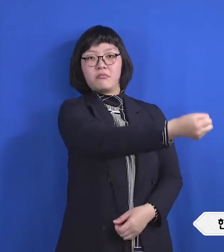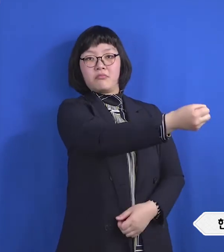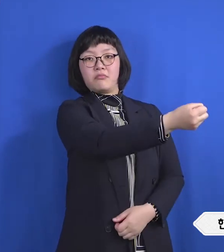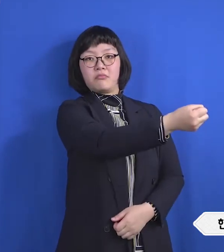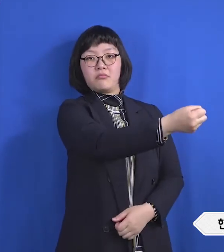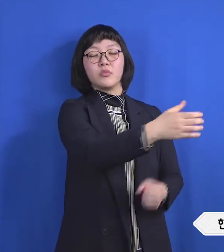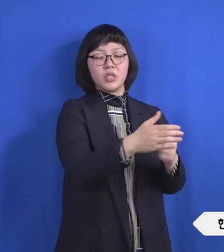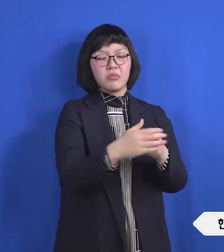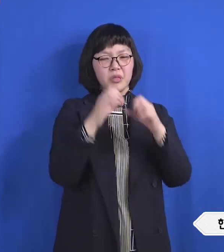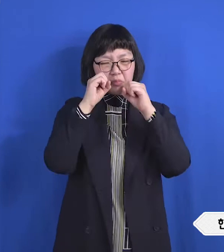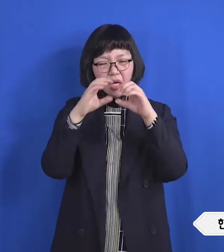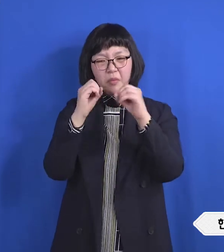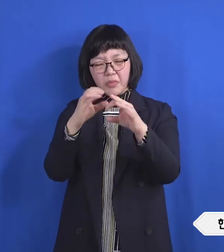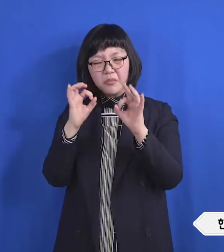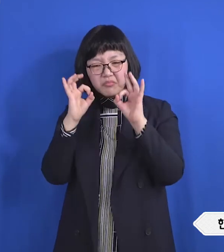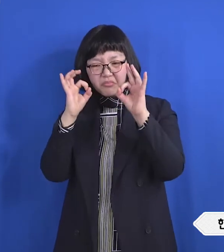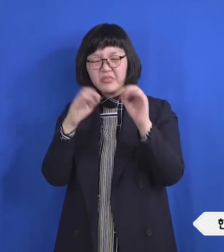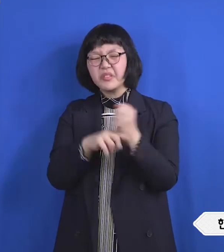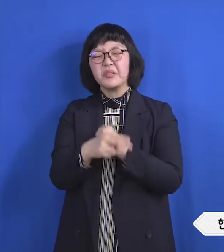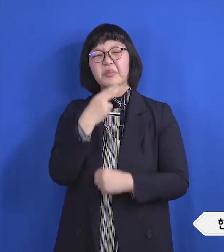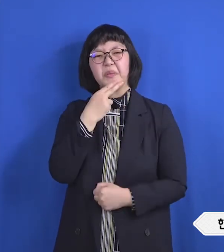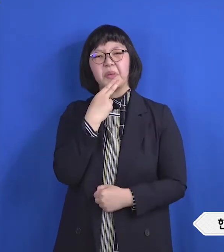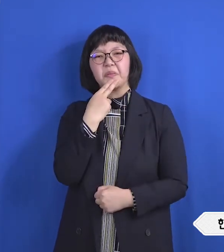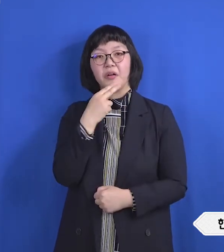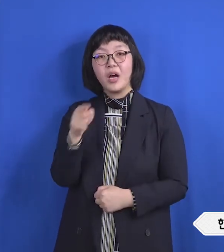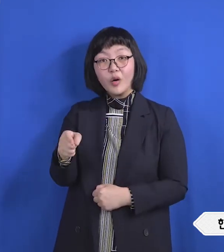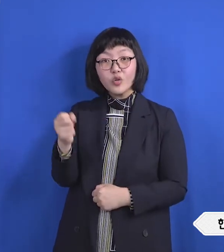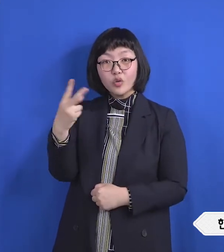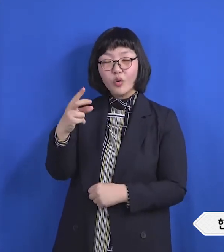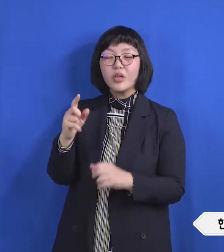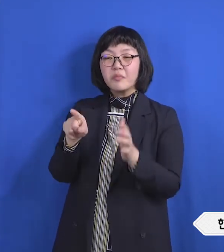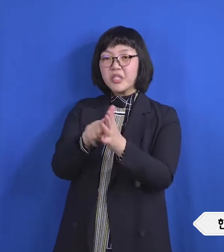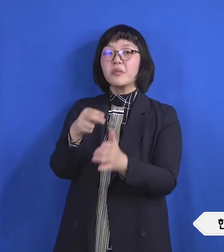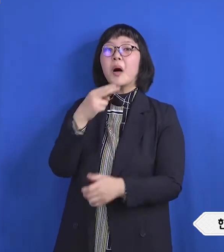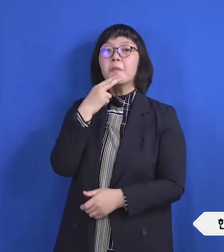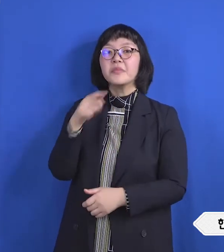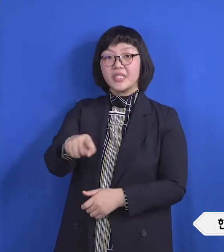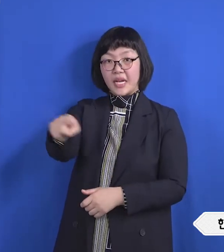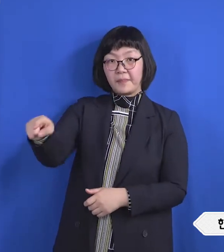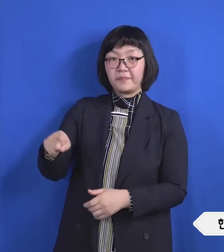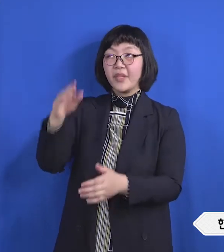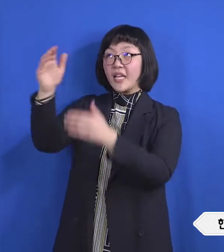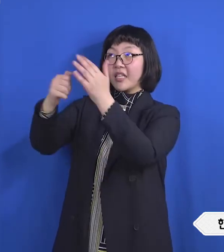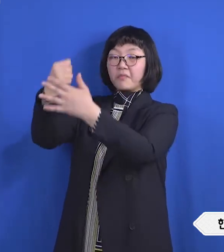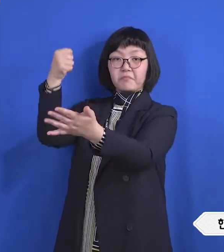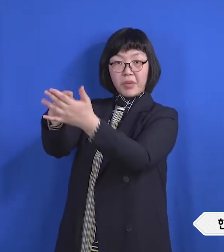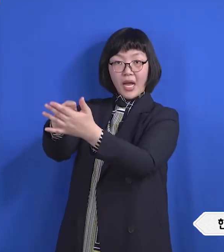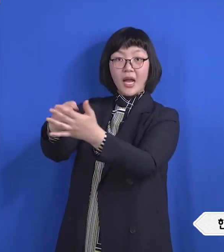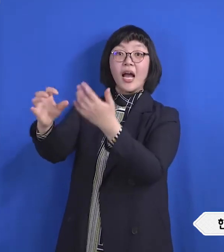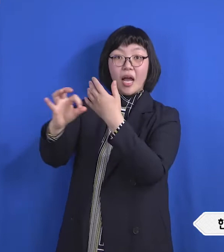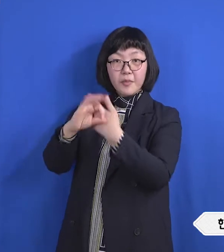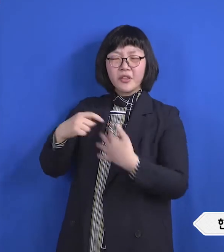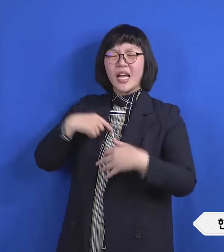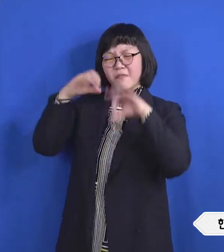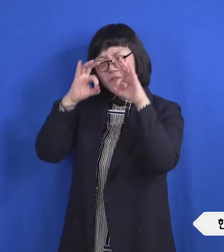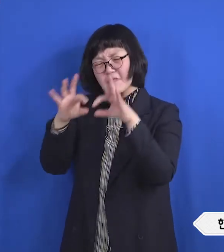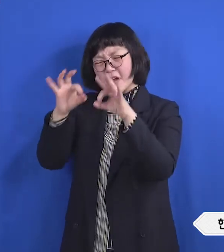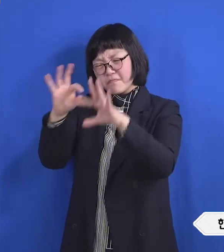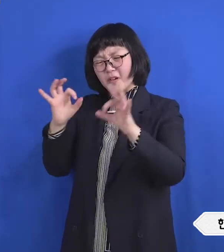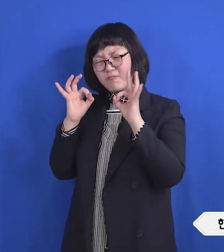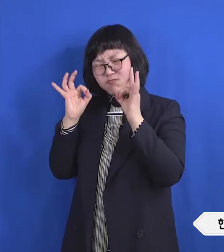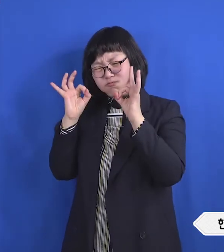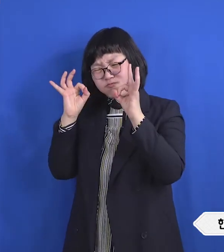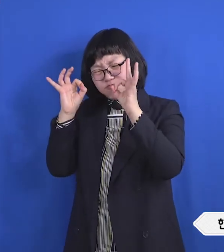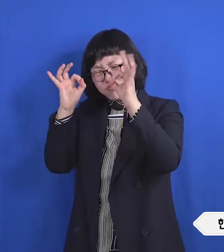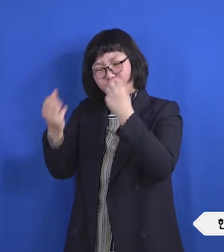전도를 할 필요 없다. 또 지옥 가기로 딱 예정된 사람은 우리가 아무리 전도를 해도 결국은 지옥 가게 돼 있다.